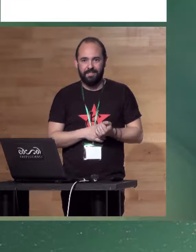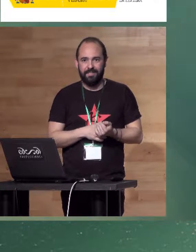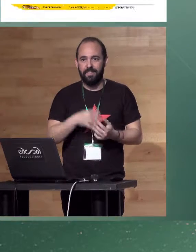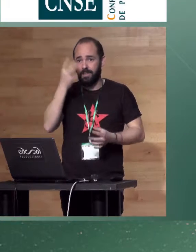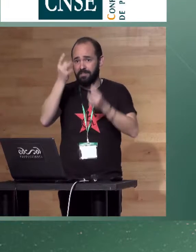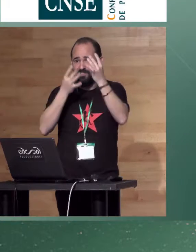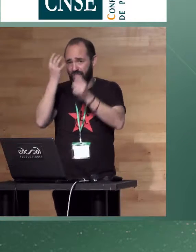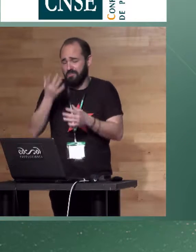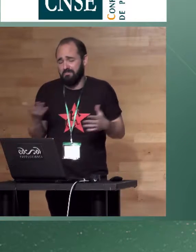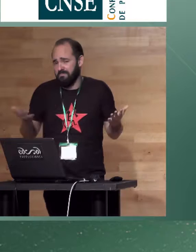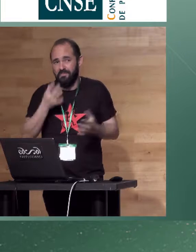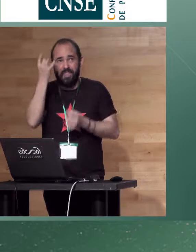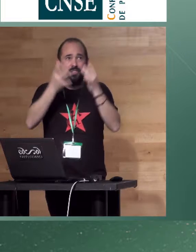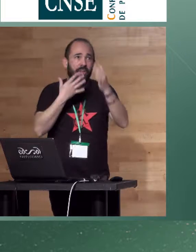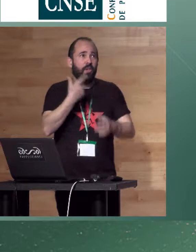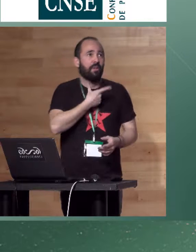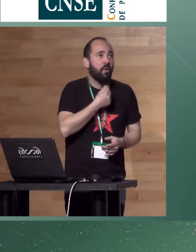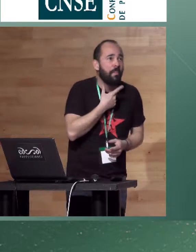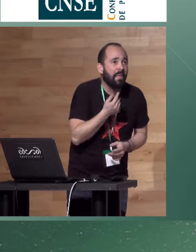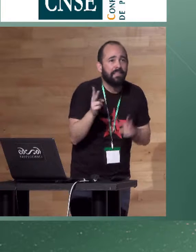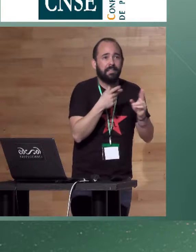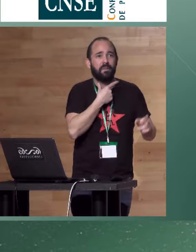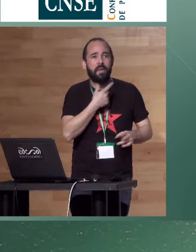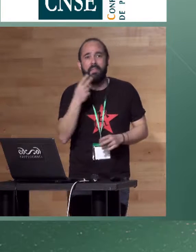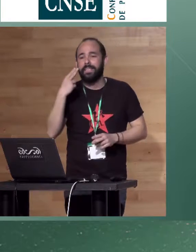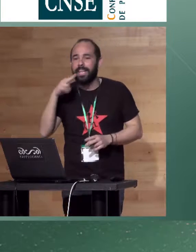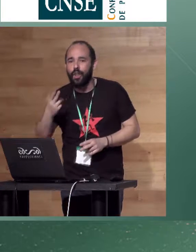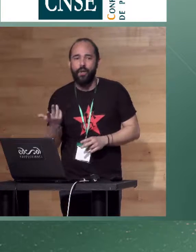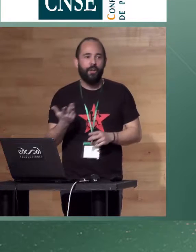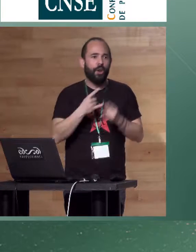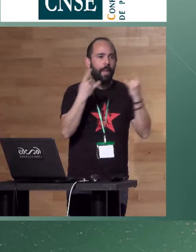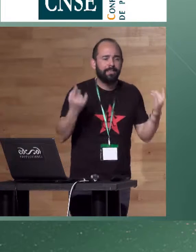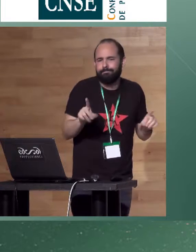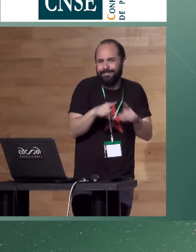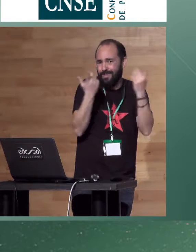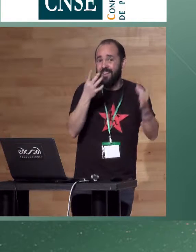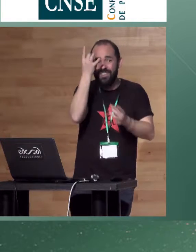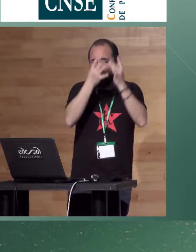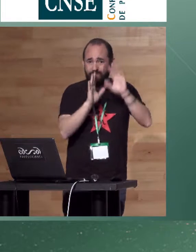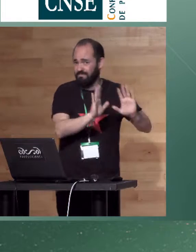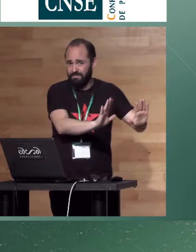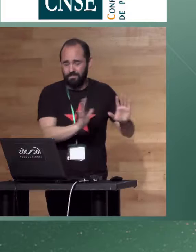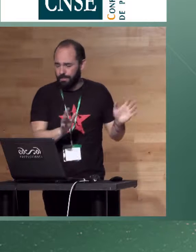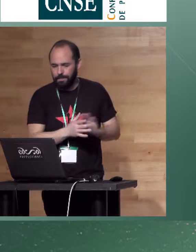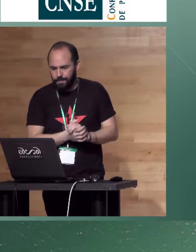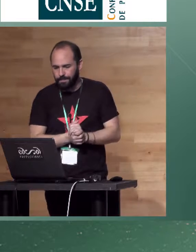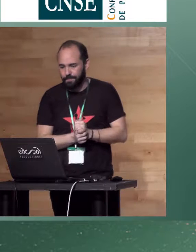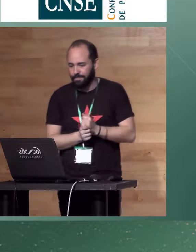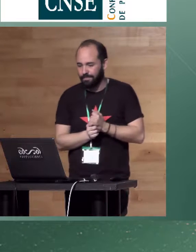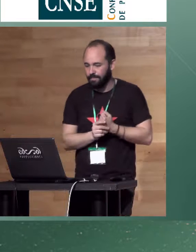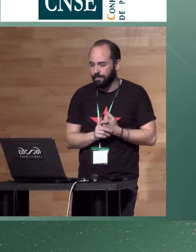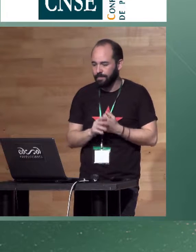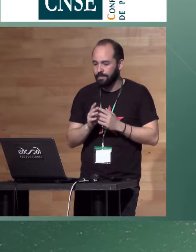¿En una serie qué es? ¿Un capítulo? Es una ficción de una comedia, de terror, romántica. Es una